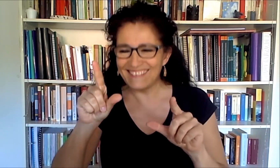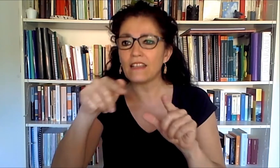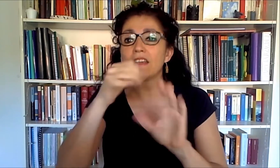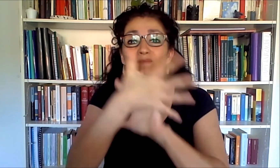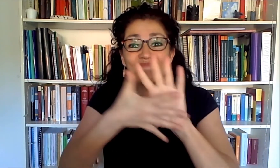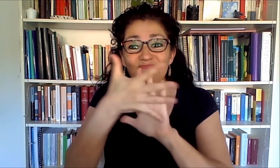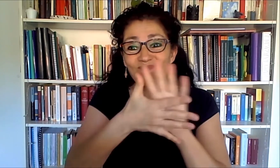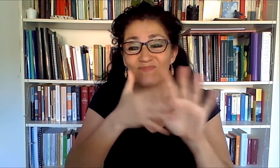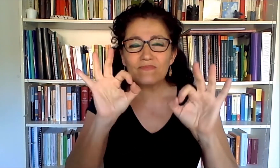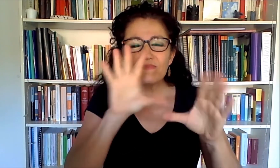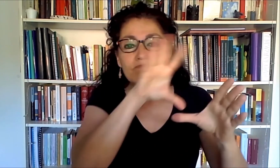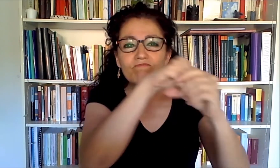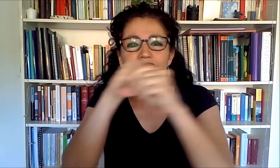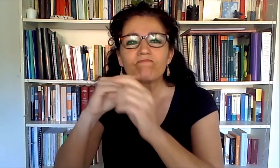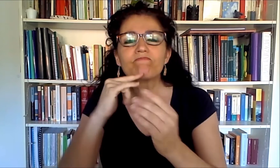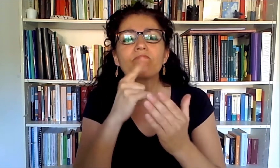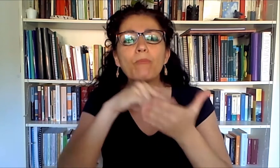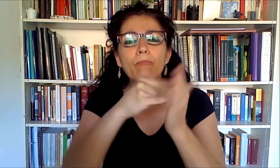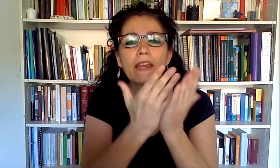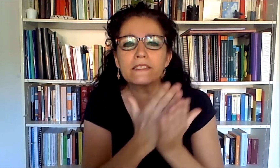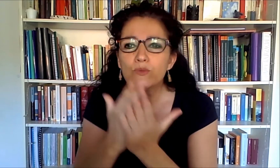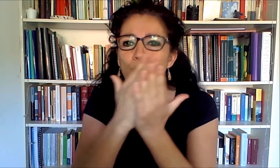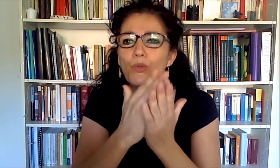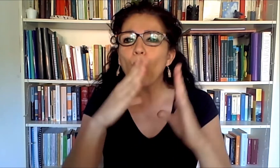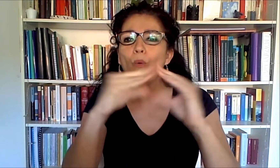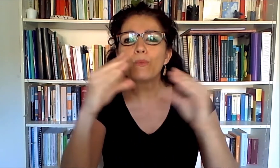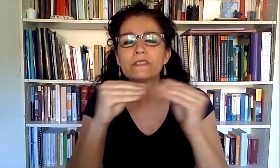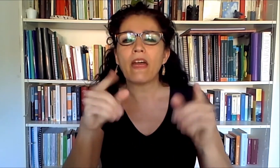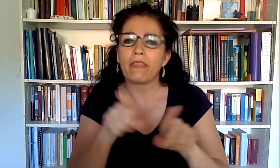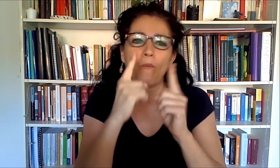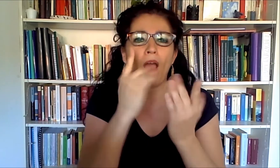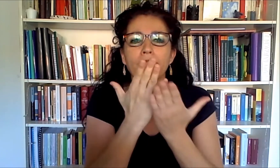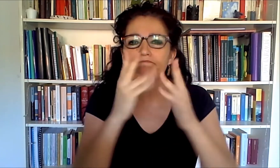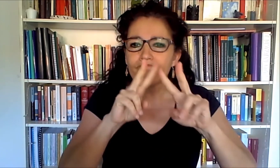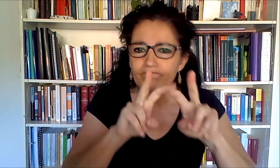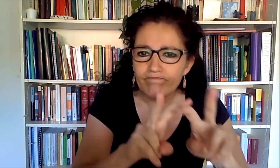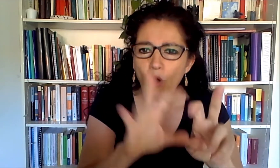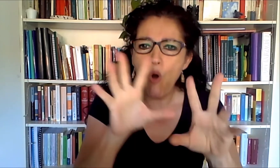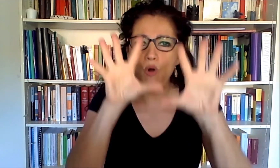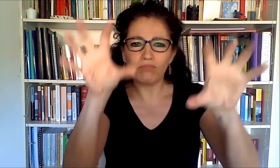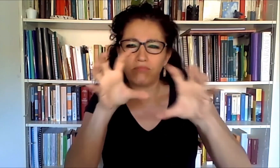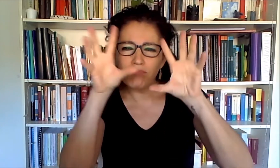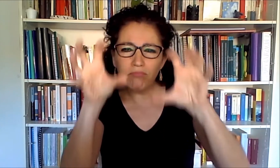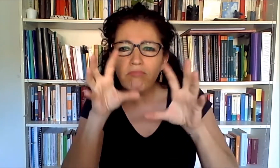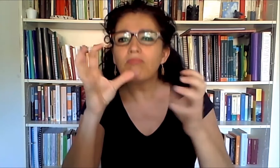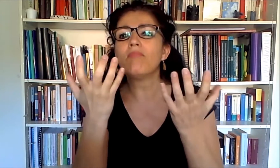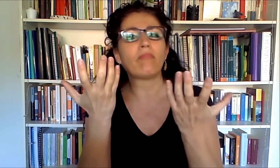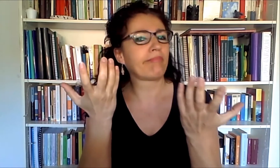planes universitarios como objeto de estudio o de aprendizaje. Apenas existen grados y posgrados que tengan en cuenta la